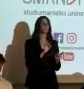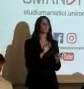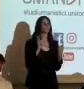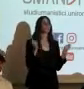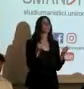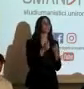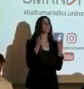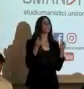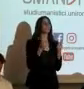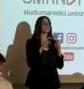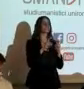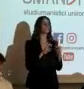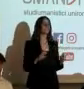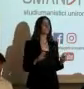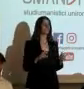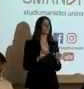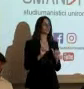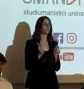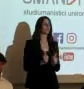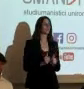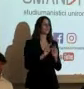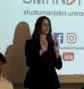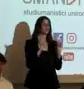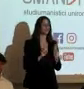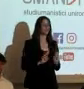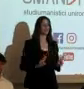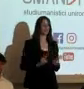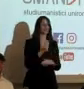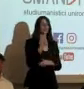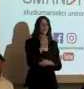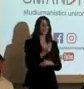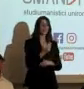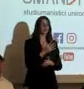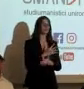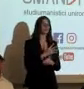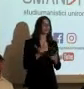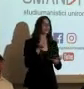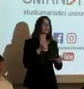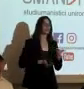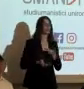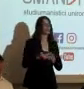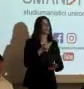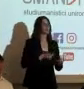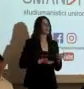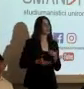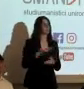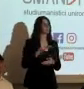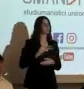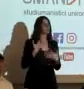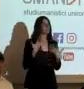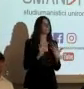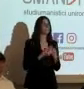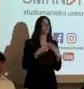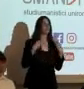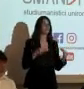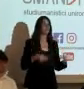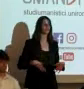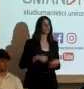di respiro internazionale, anche con una grande collaborazione che noi abbiamo con quelli che sono gli istituti di cultura